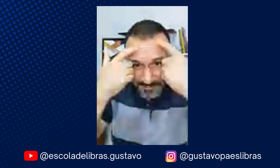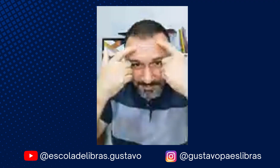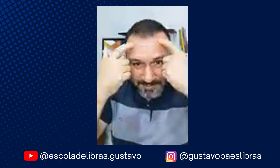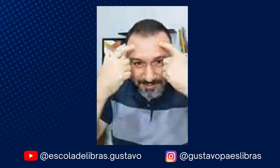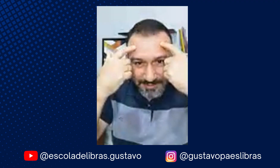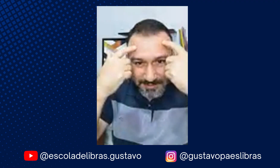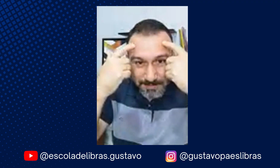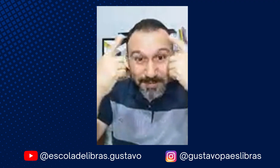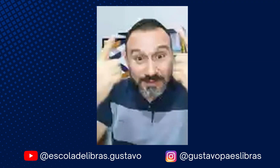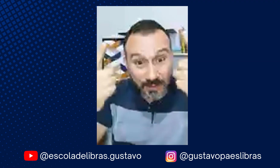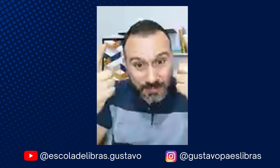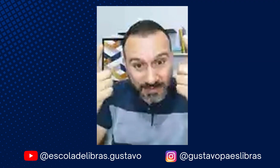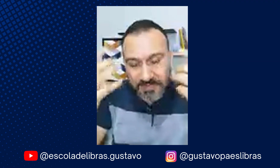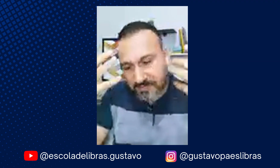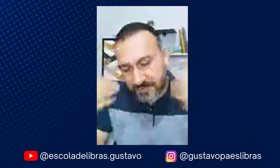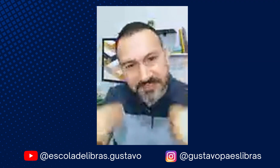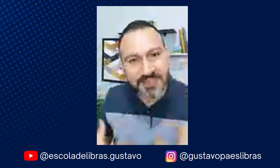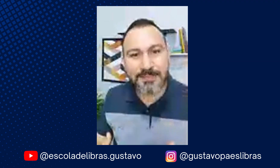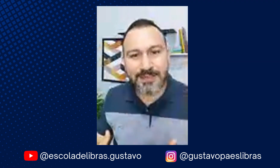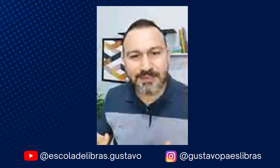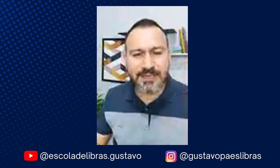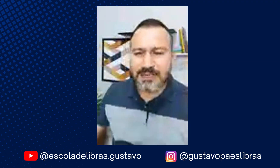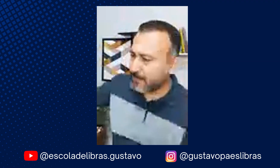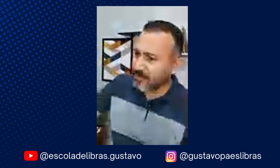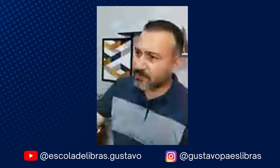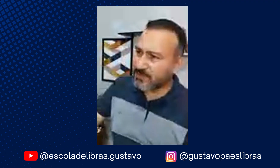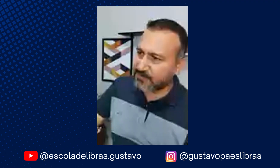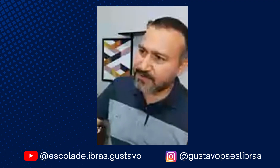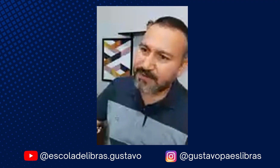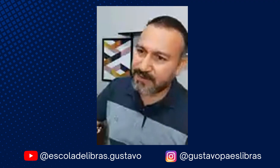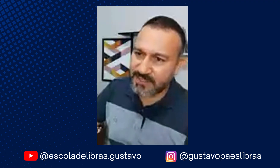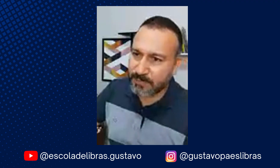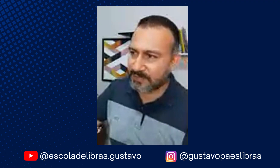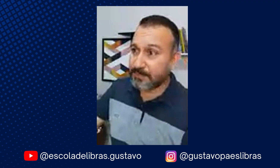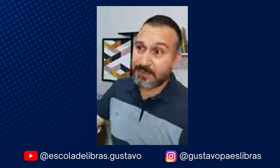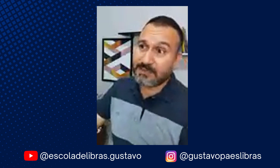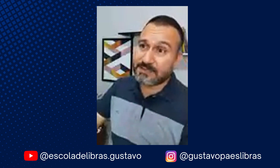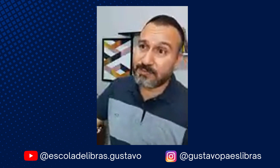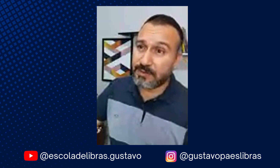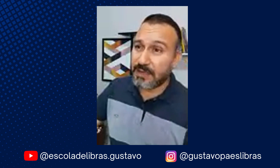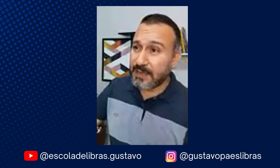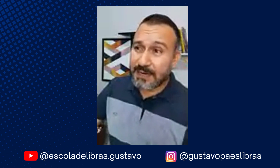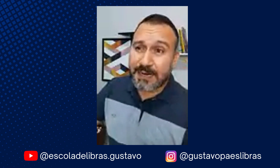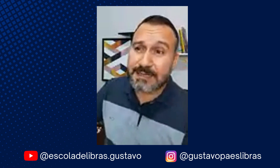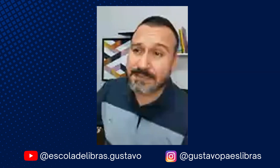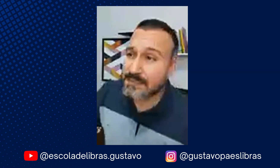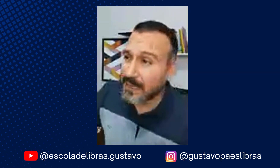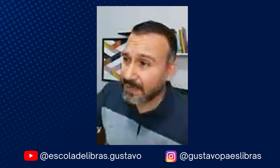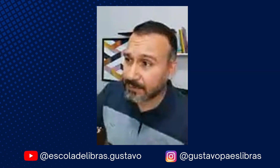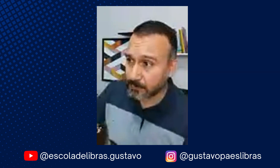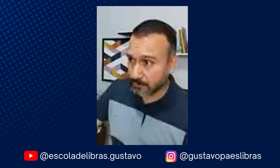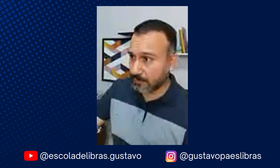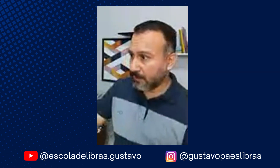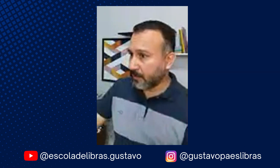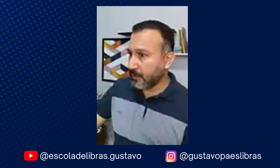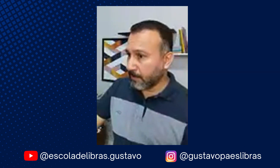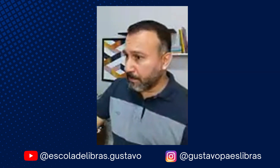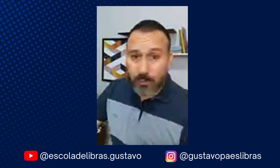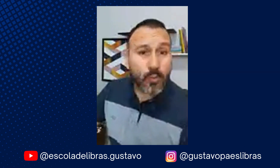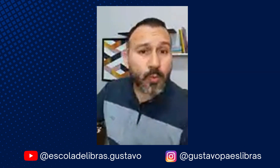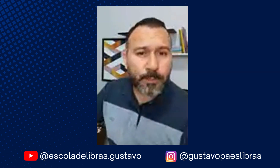bem mentalmente, fisicamente. Já pensou se você vai fazer uma interpretação cansado,